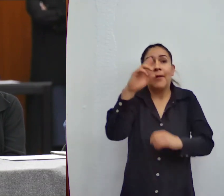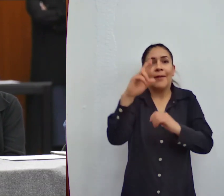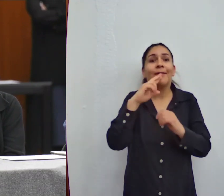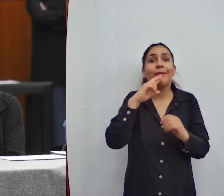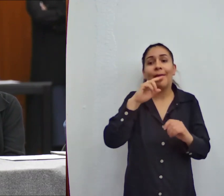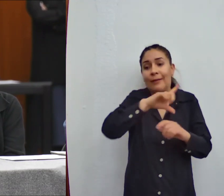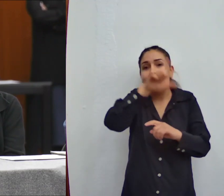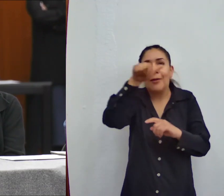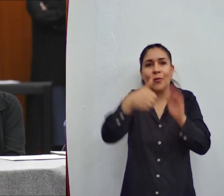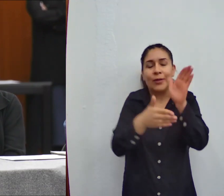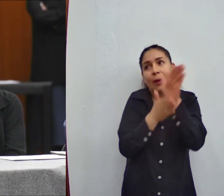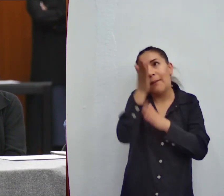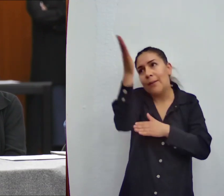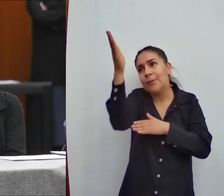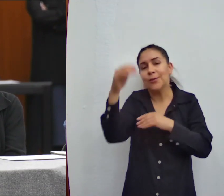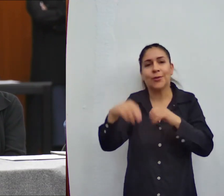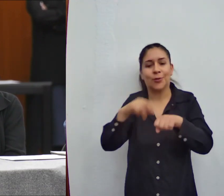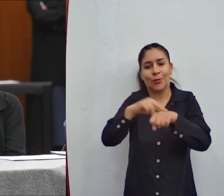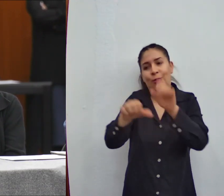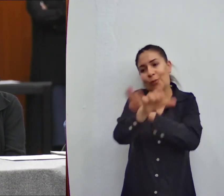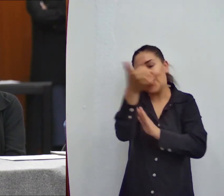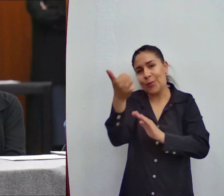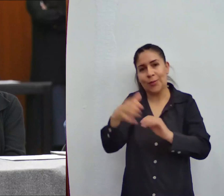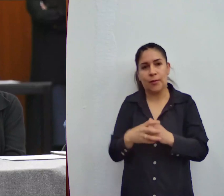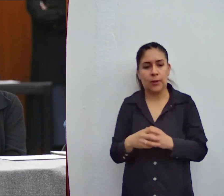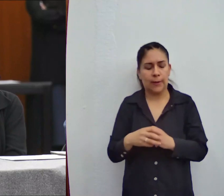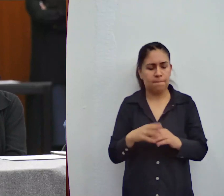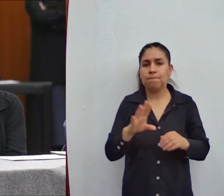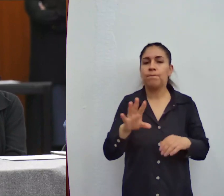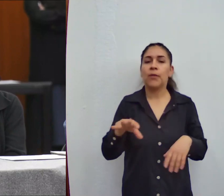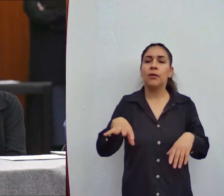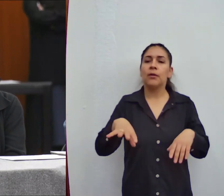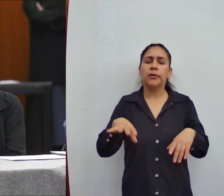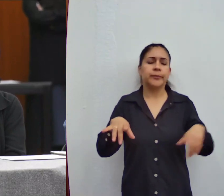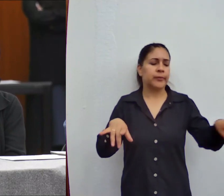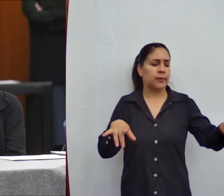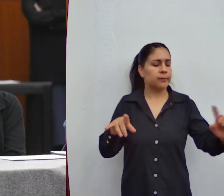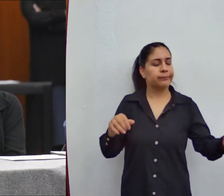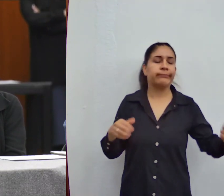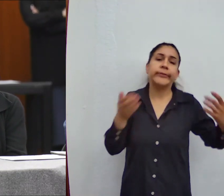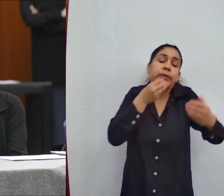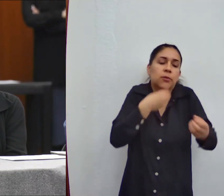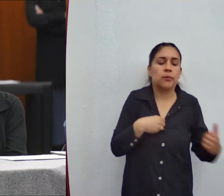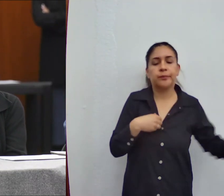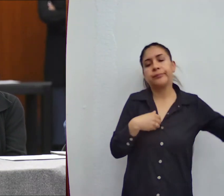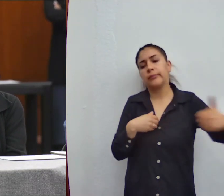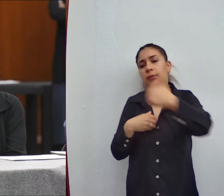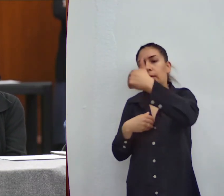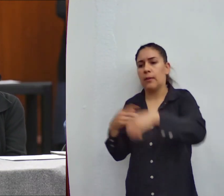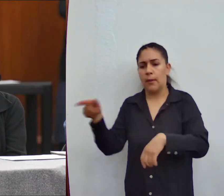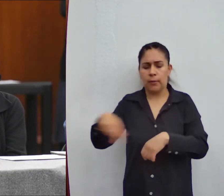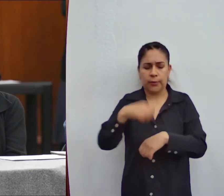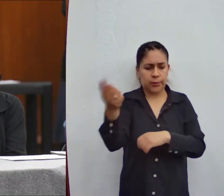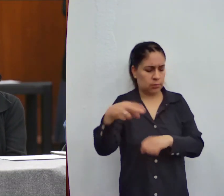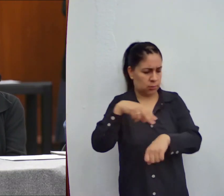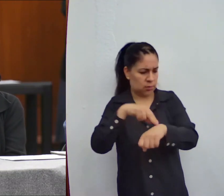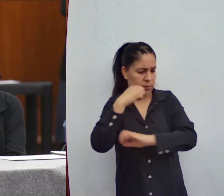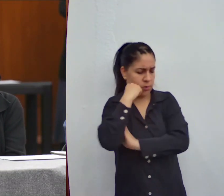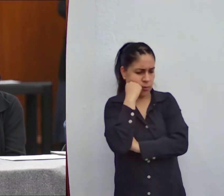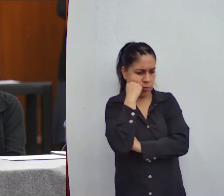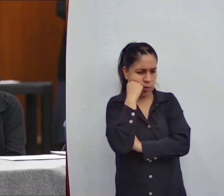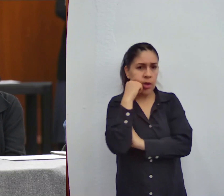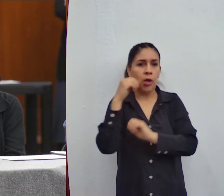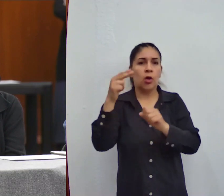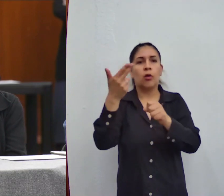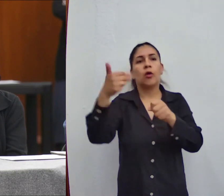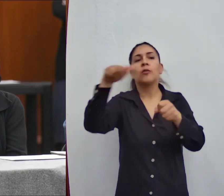también tiene autismo. Y gracias a ella fue que nosotros llegamos a una clínica de autismo en la Ciudad